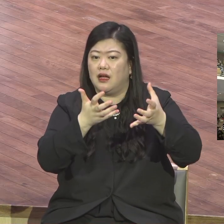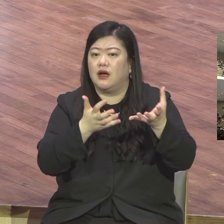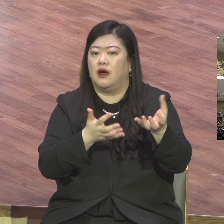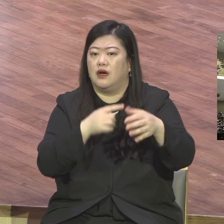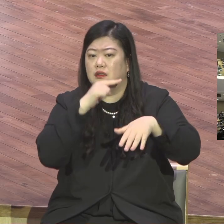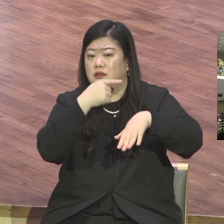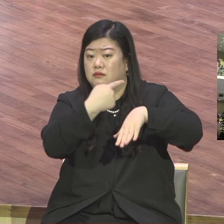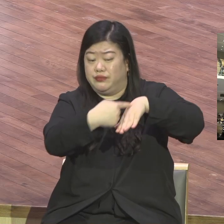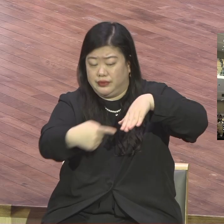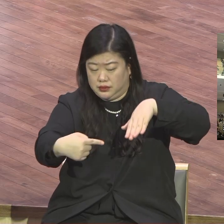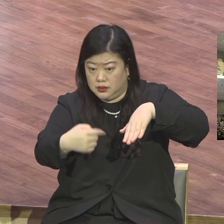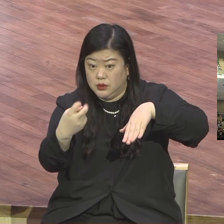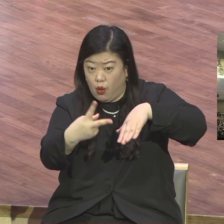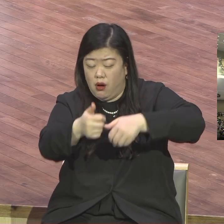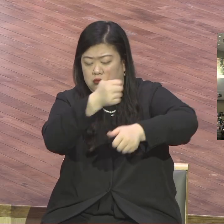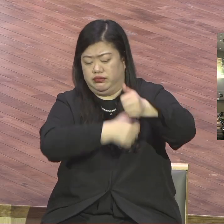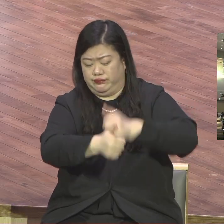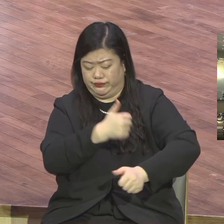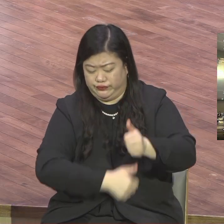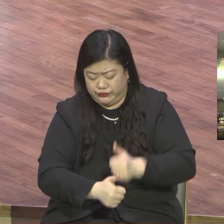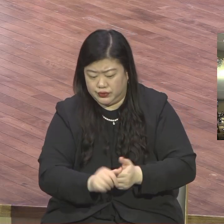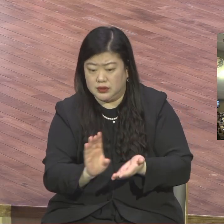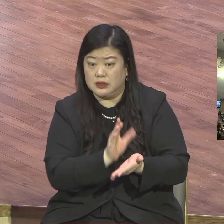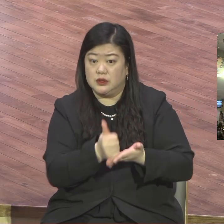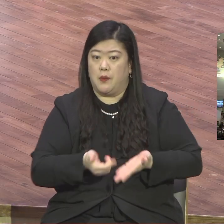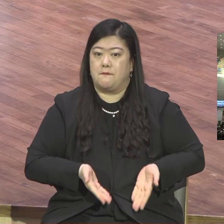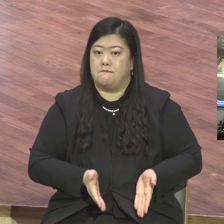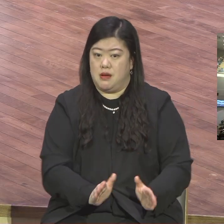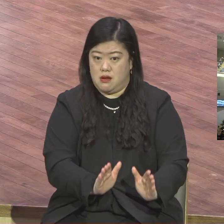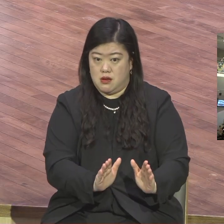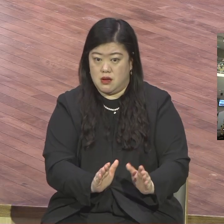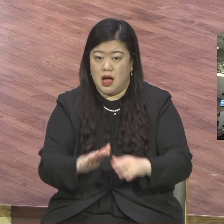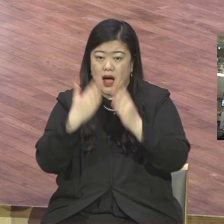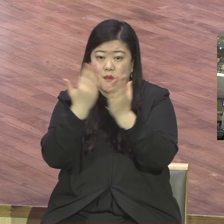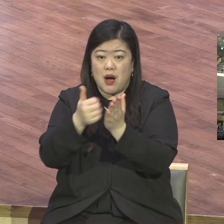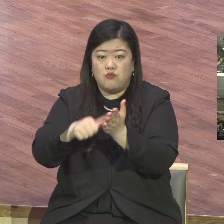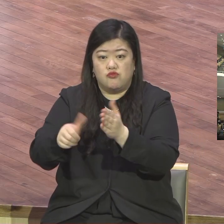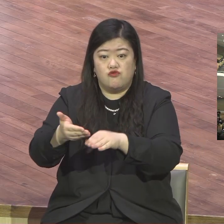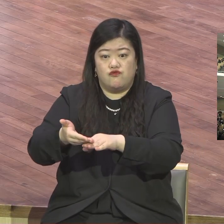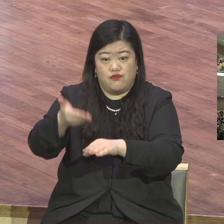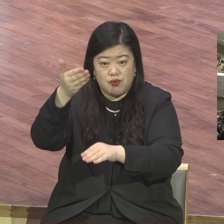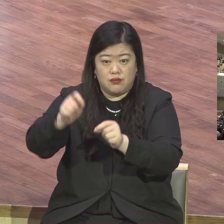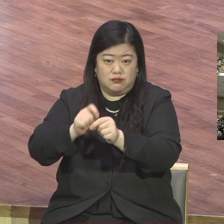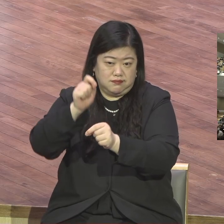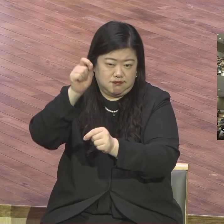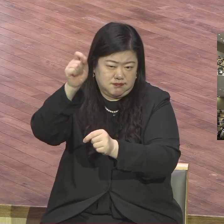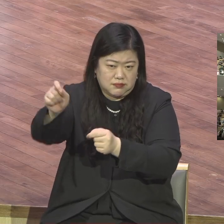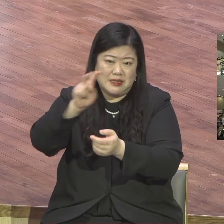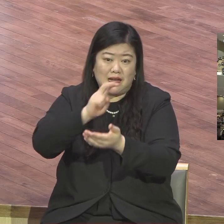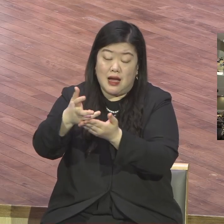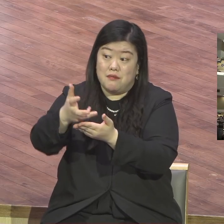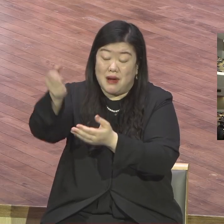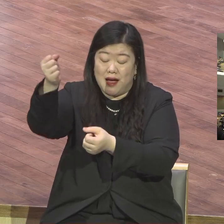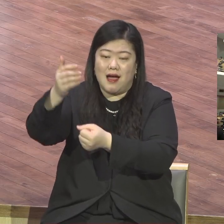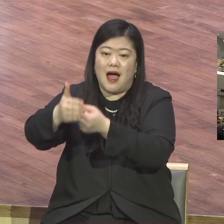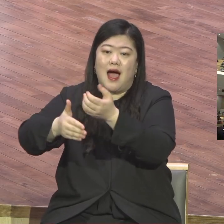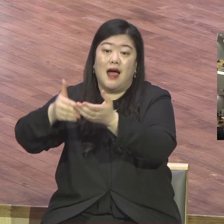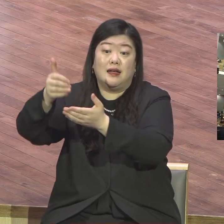하면 그리스도가 그들에게서 나셨으니 그는 만물에 계셔서 세세에 찬양받으실 하나님이시니라.